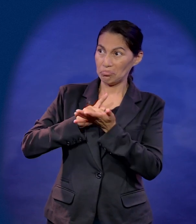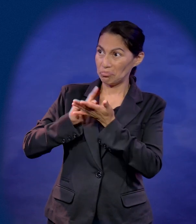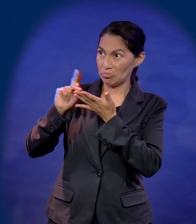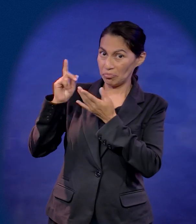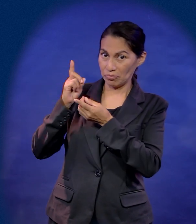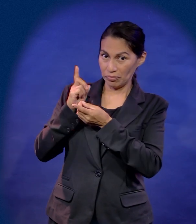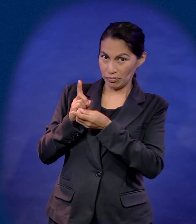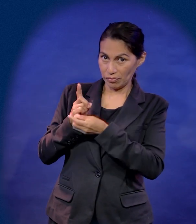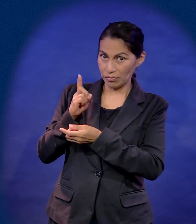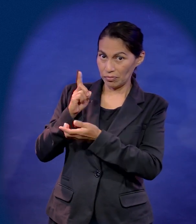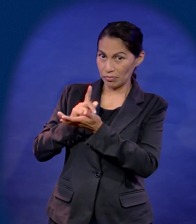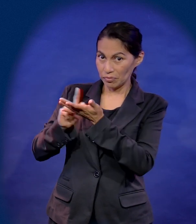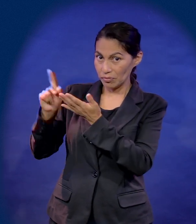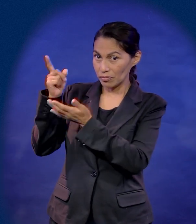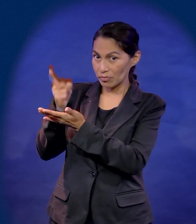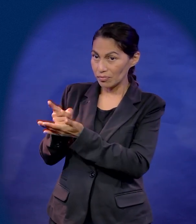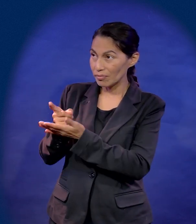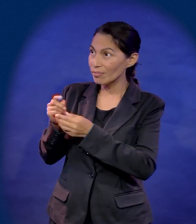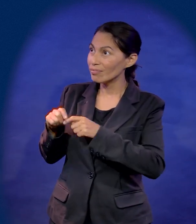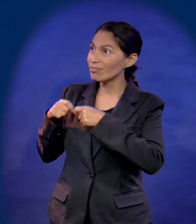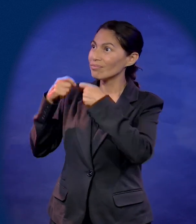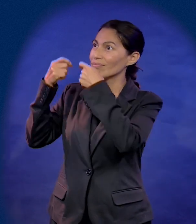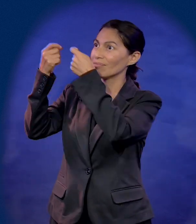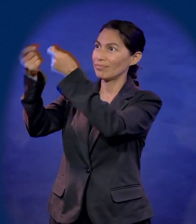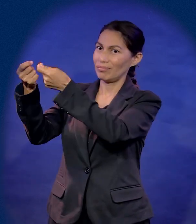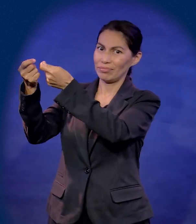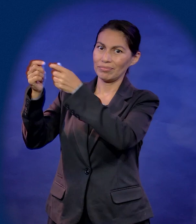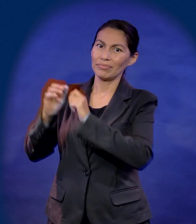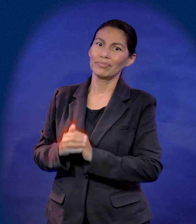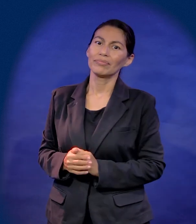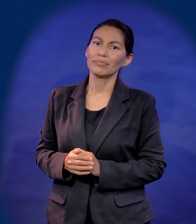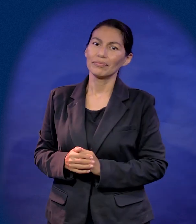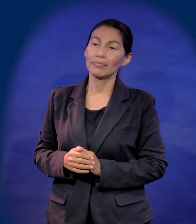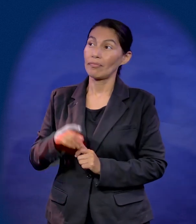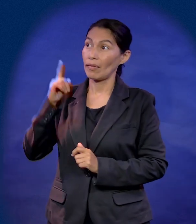yo estoy vendido con Jesús voluntariamente.